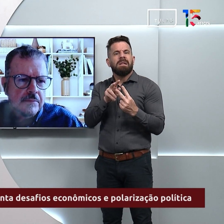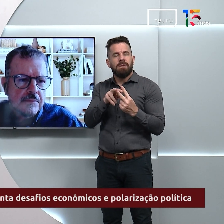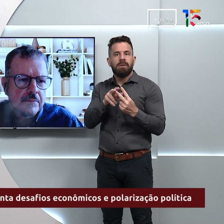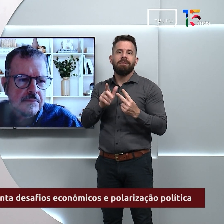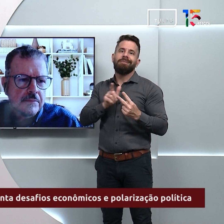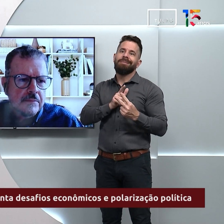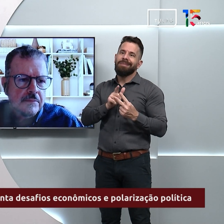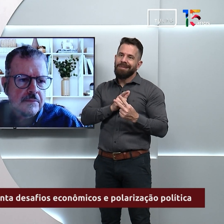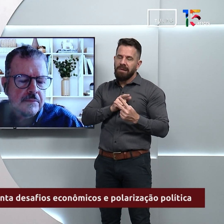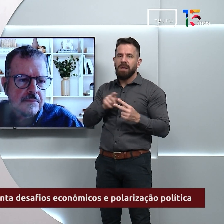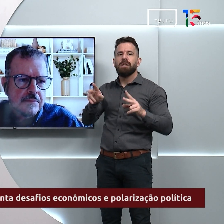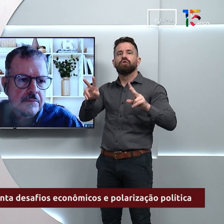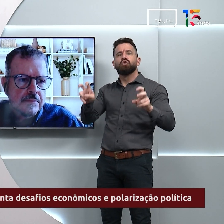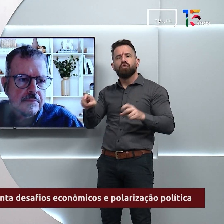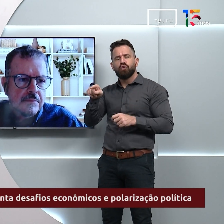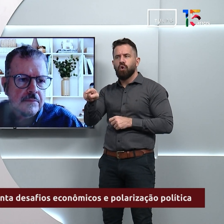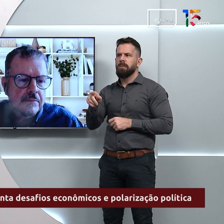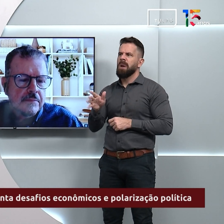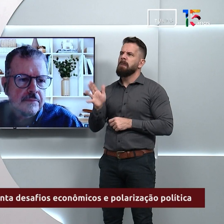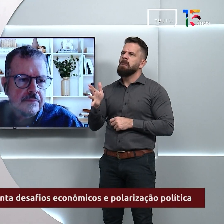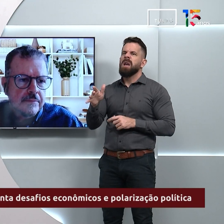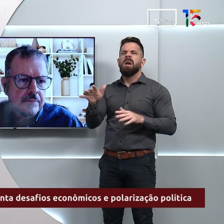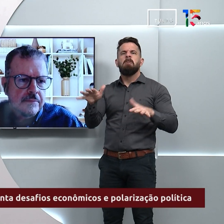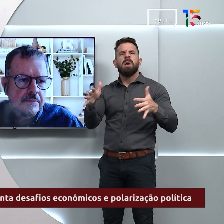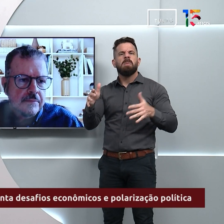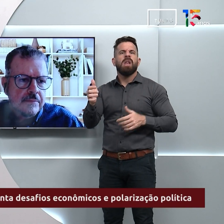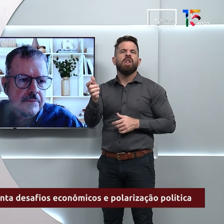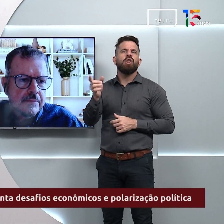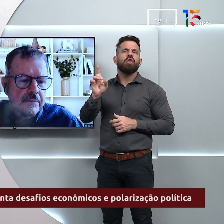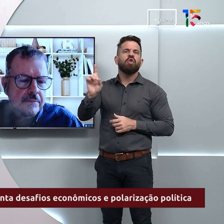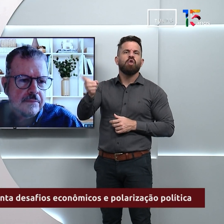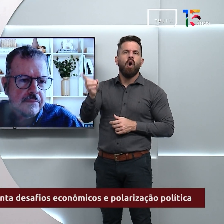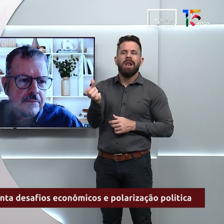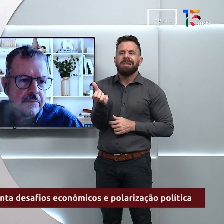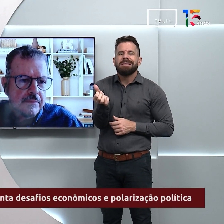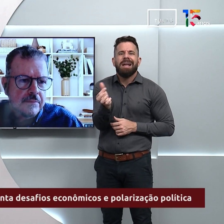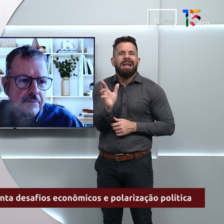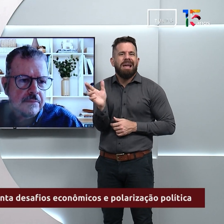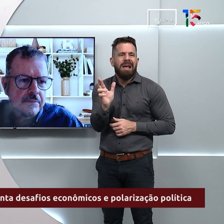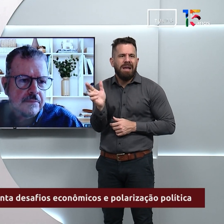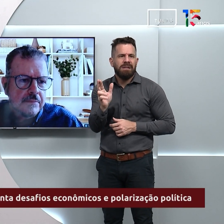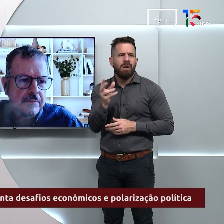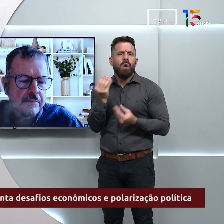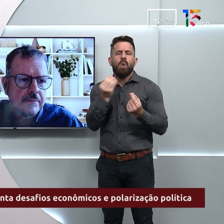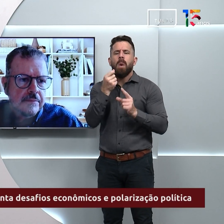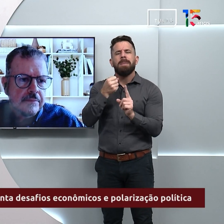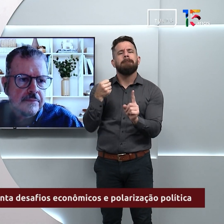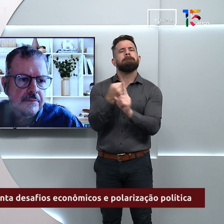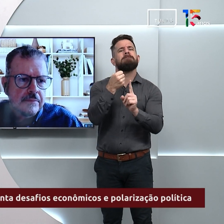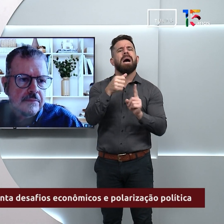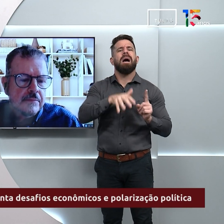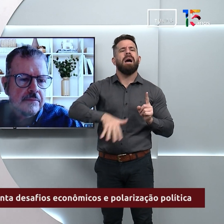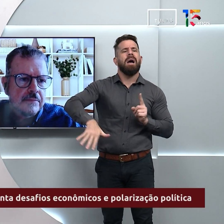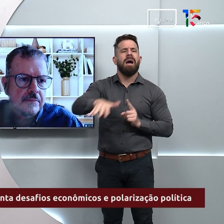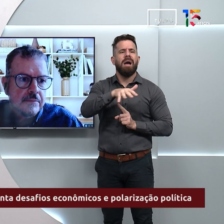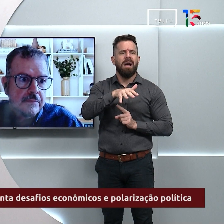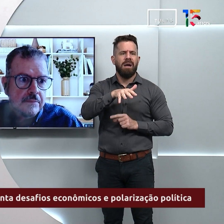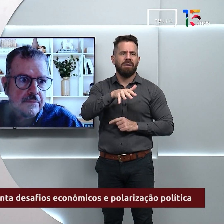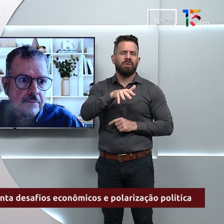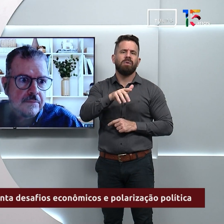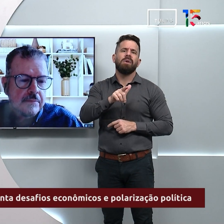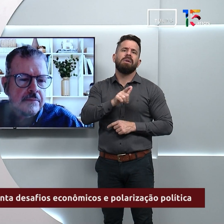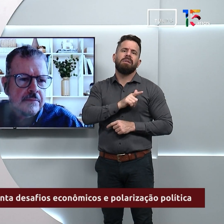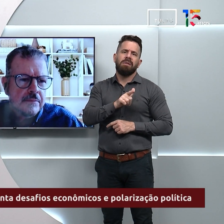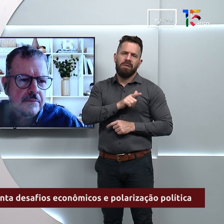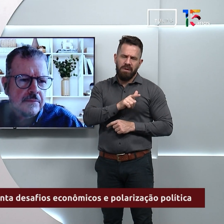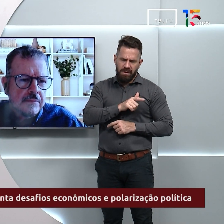dólar gerando em torno de R$6. De que forma que isso pode impactar esse cenário positivo que a gente teve nos últimos anos, ou não deve impactar? A